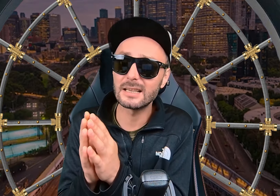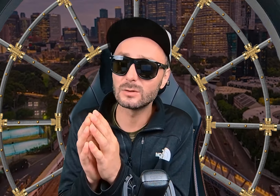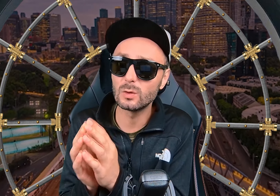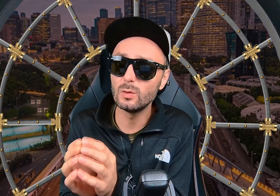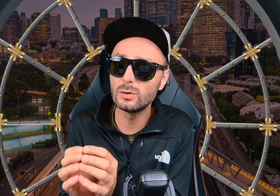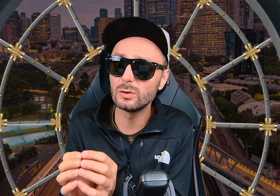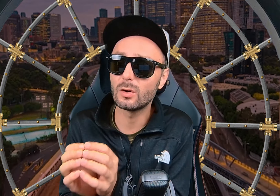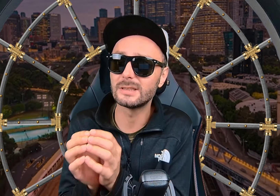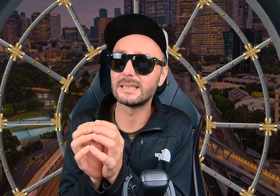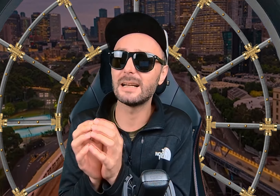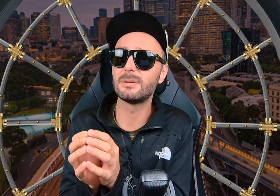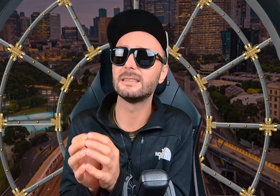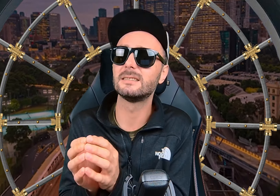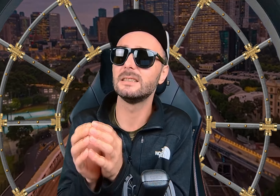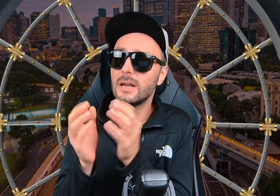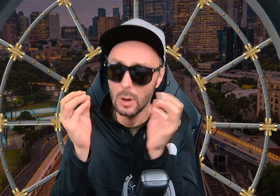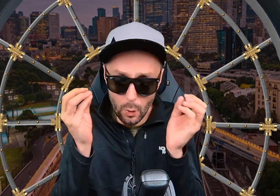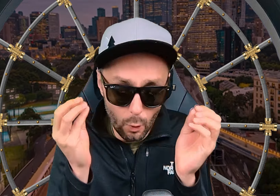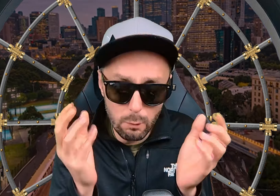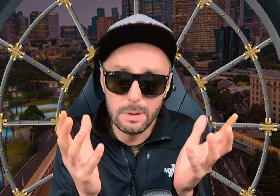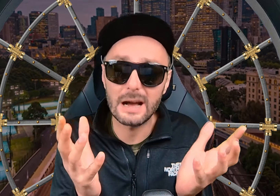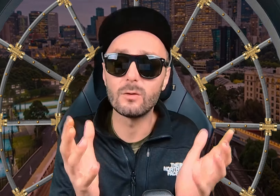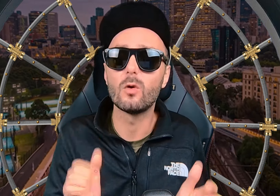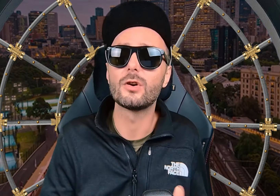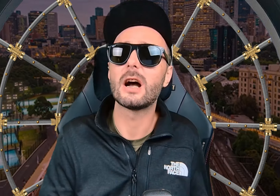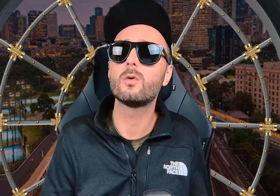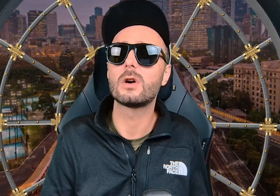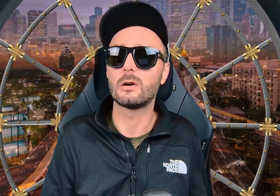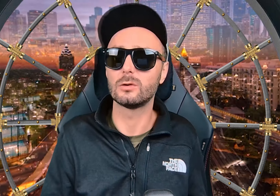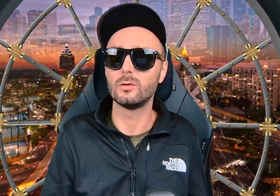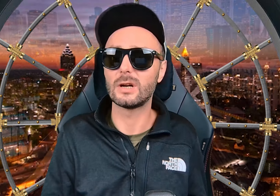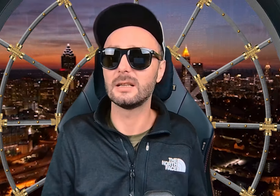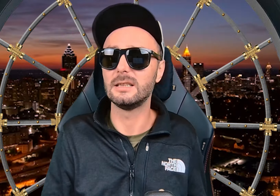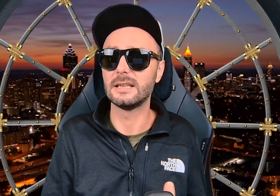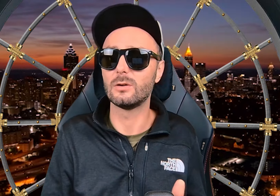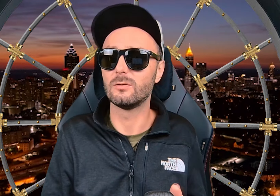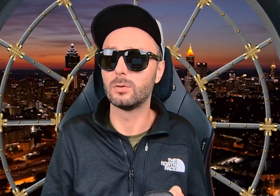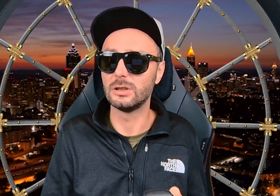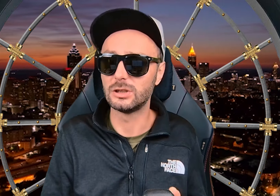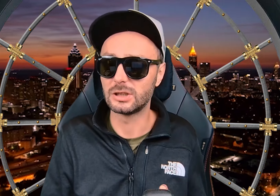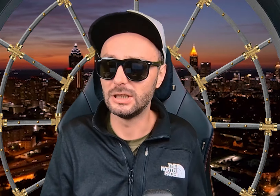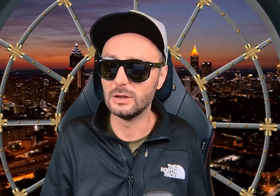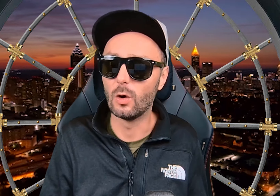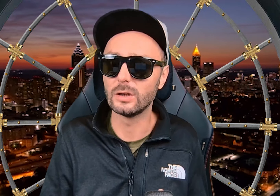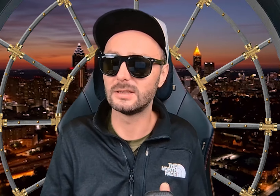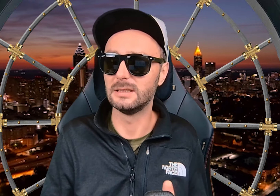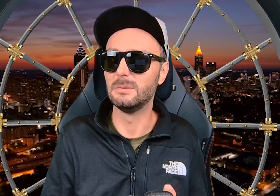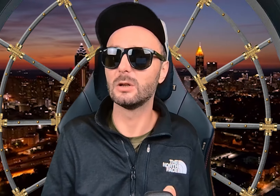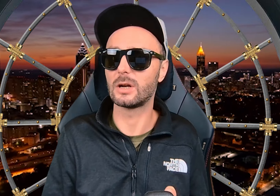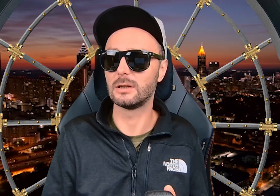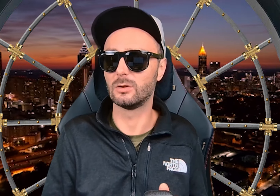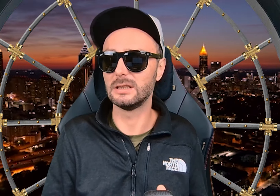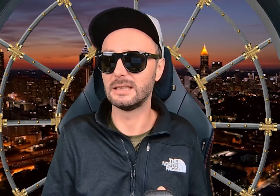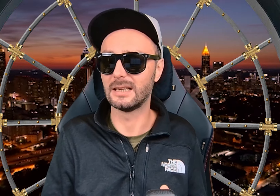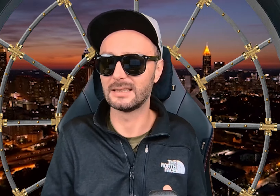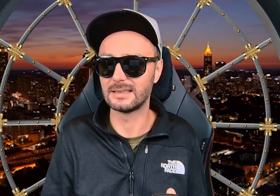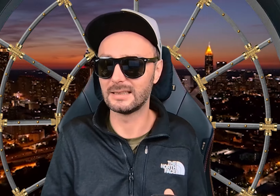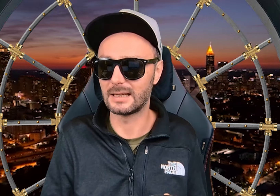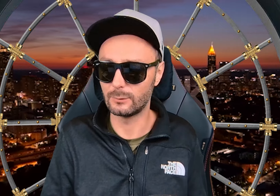rezoluciju o Srebrenci Upravo onako kako to rade i njegov polički otci Milora Dodiki Aleksandar